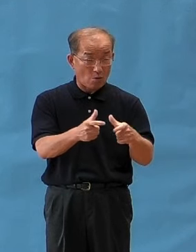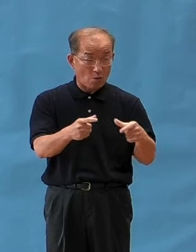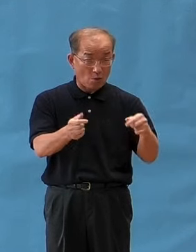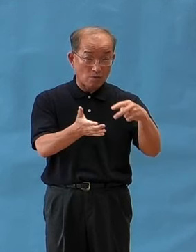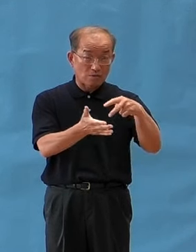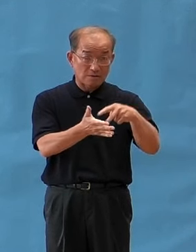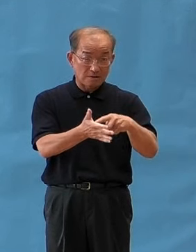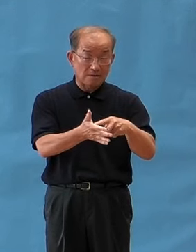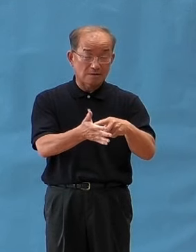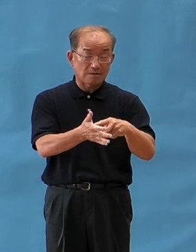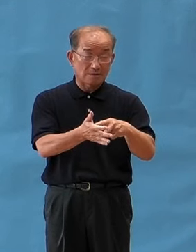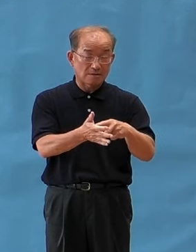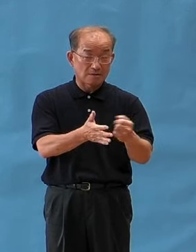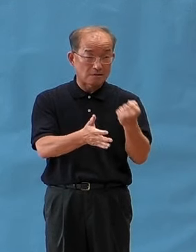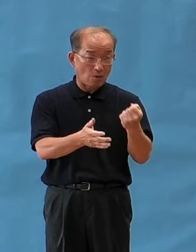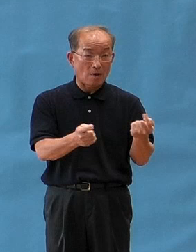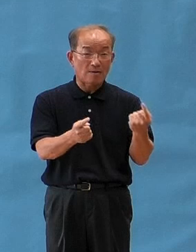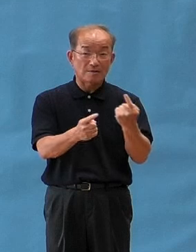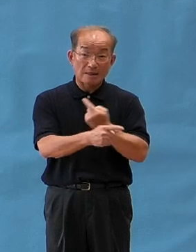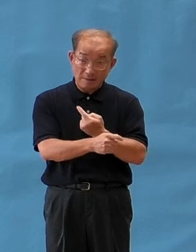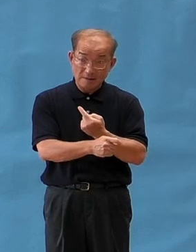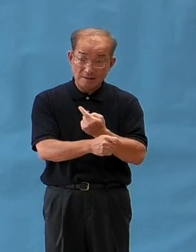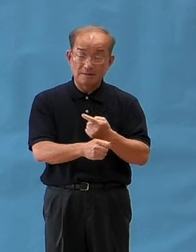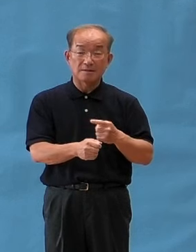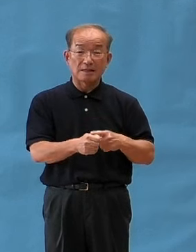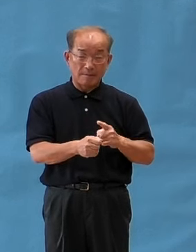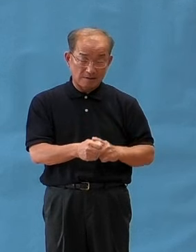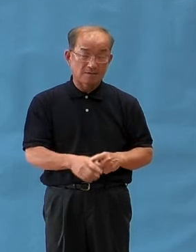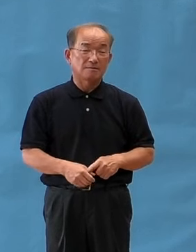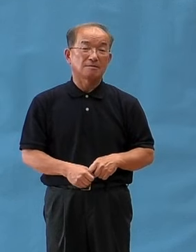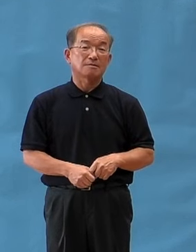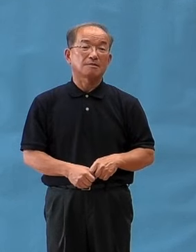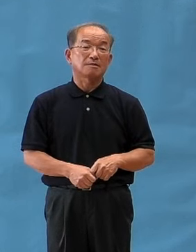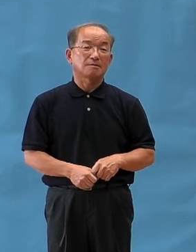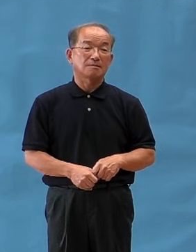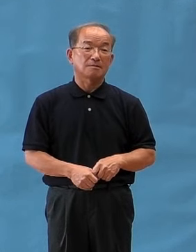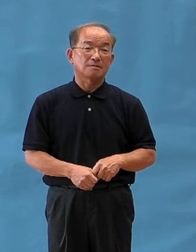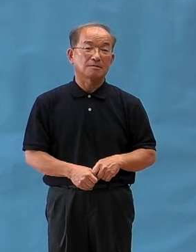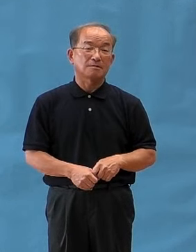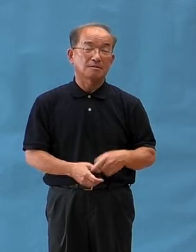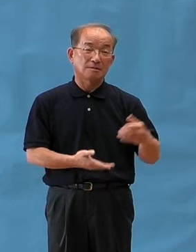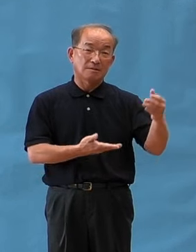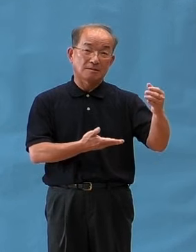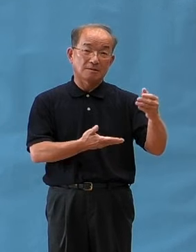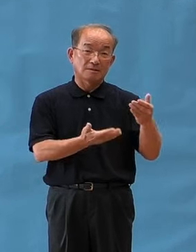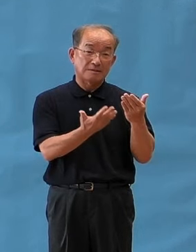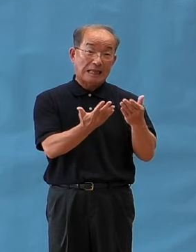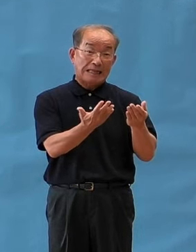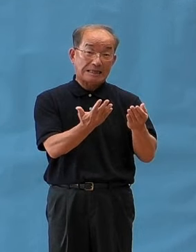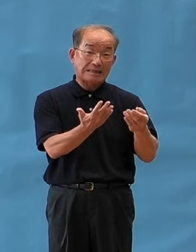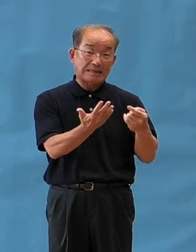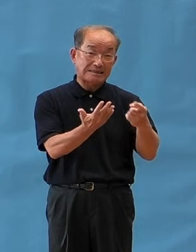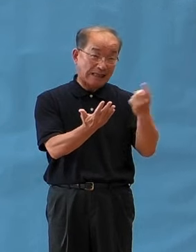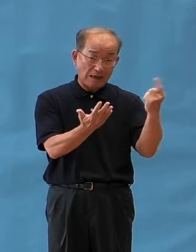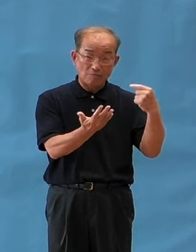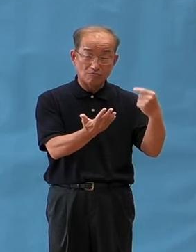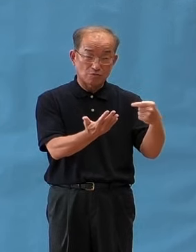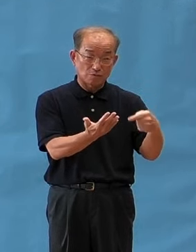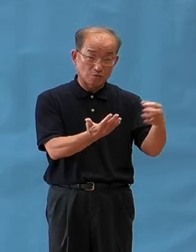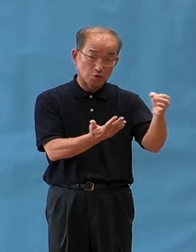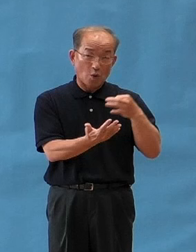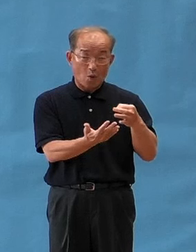強化のために、ね、国立大学の授業を上げますということをちゃんと国民に公約として設定して、信を問うてからやってほし